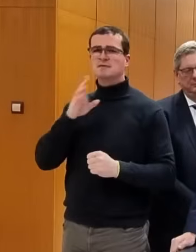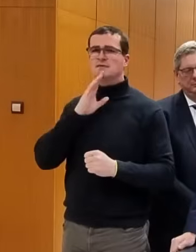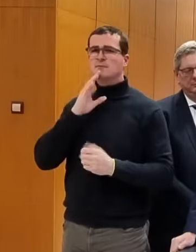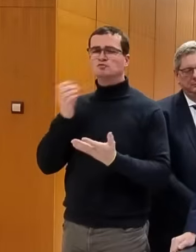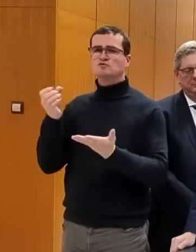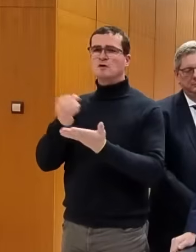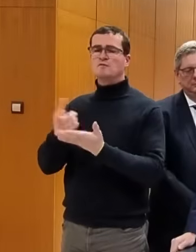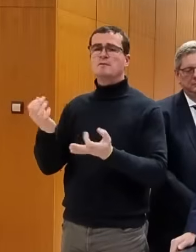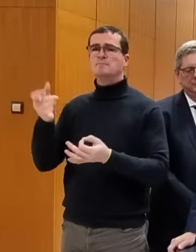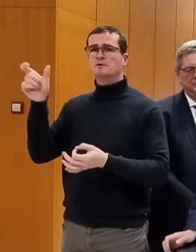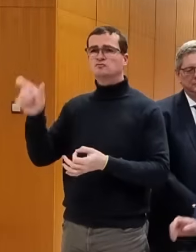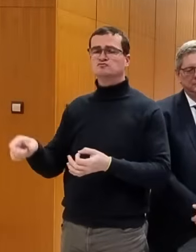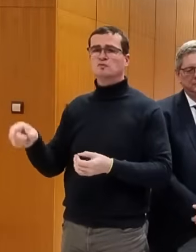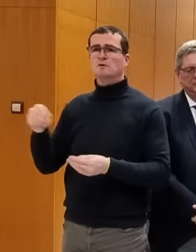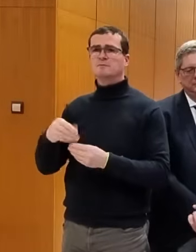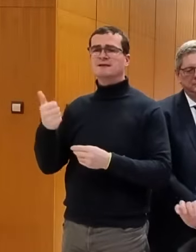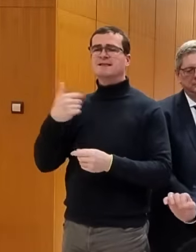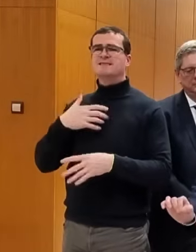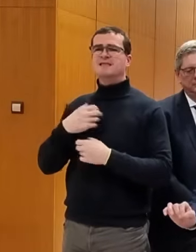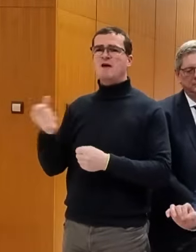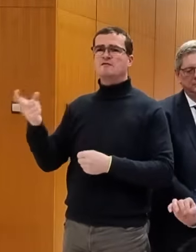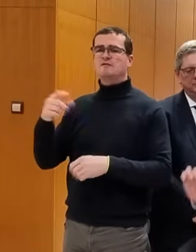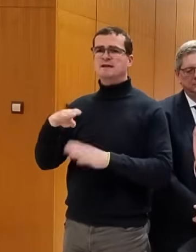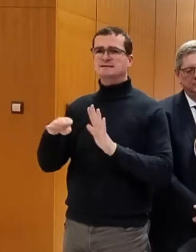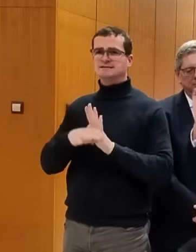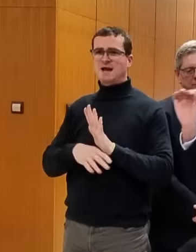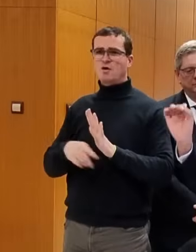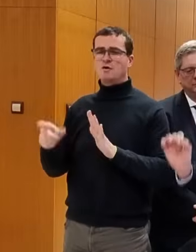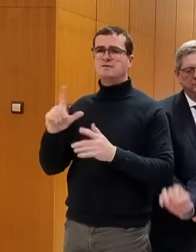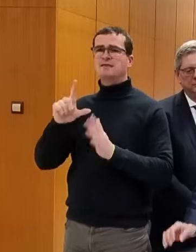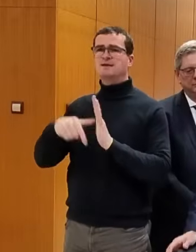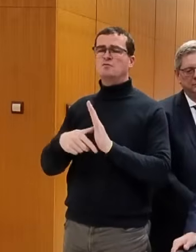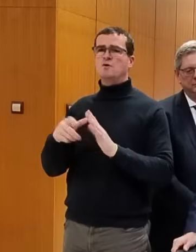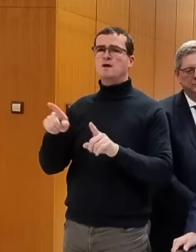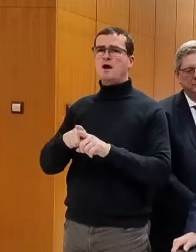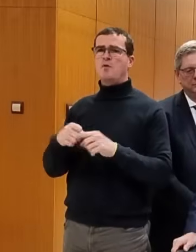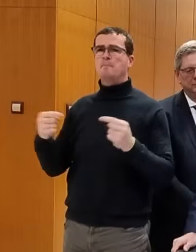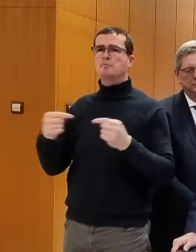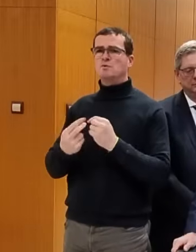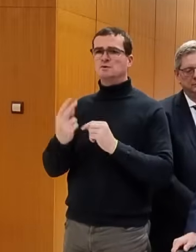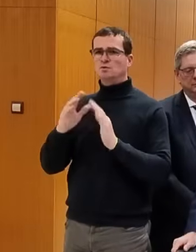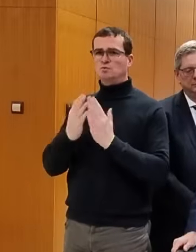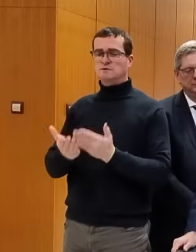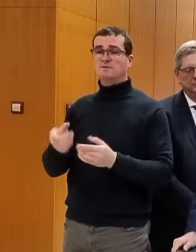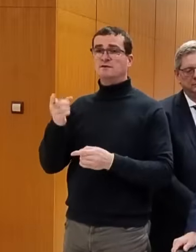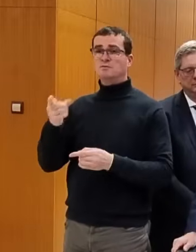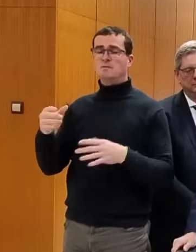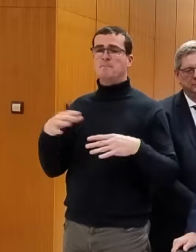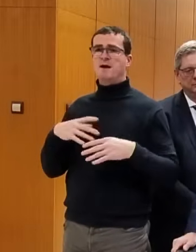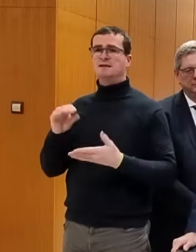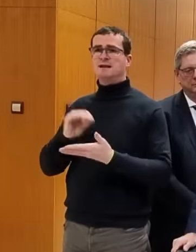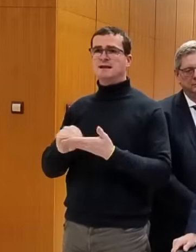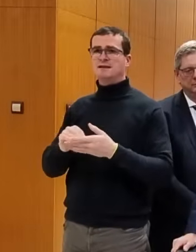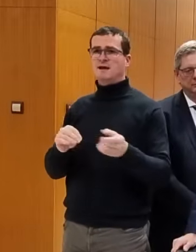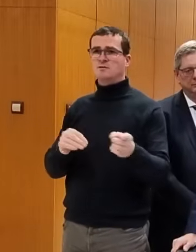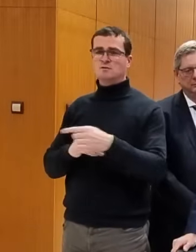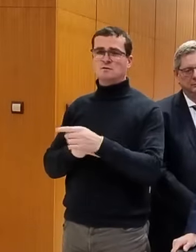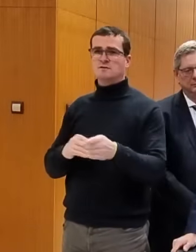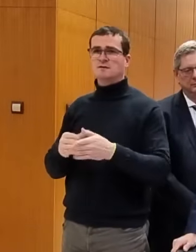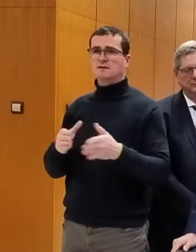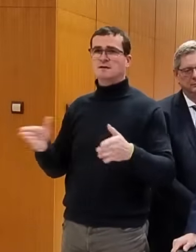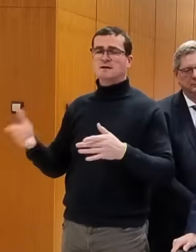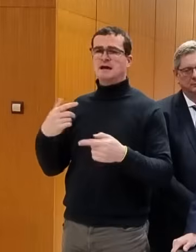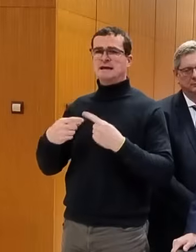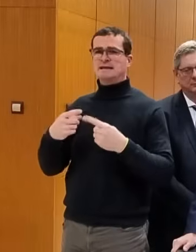nemôže kandidovať, pretože bol jeden z navrhovateľov zákona, ktorý bol neskôr označený za protiústavný. A tu pani redaktori, ktorí tu stoja vedľa vás,